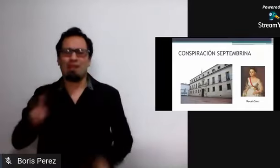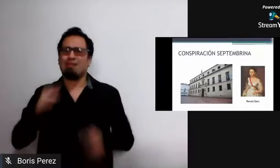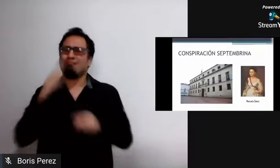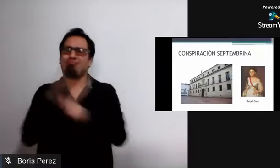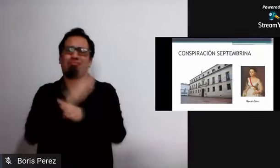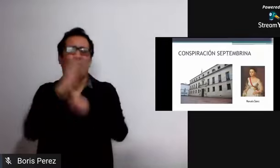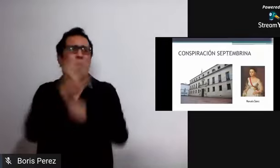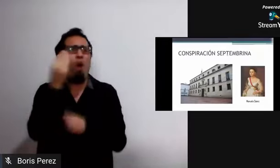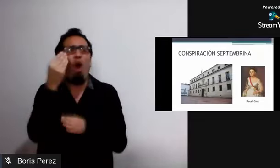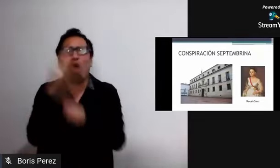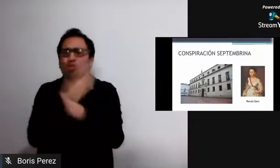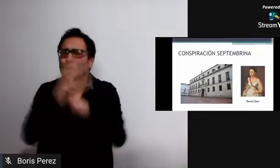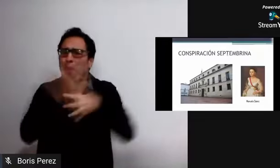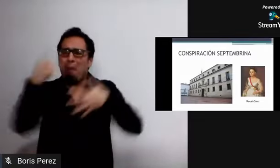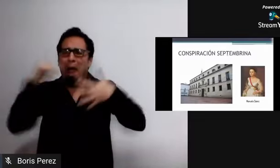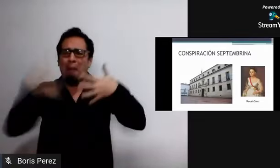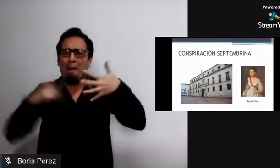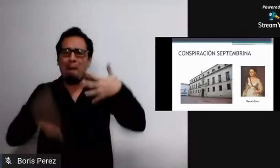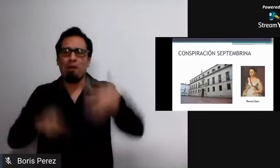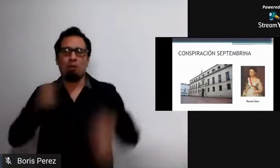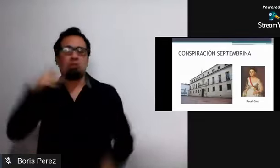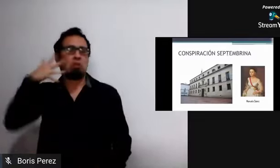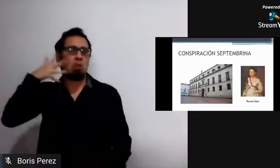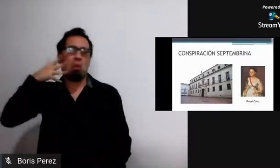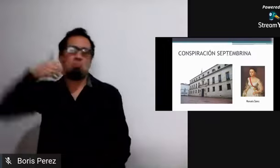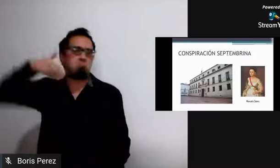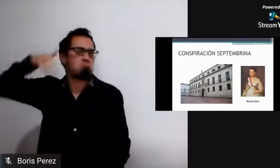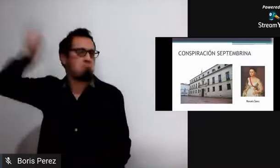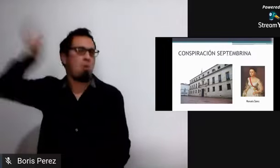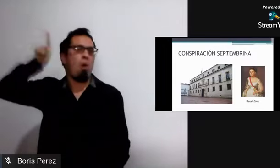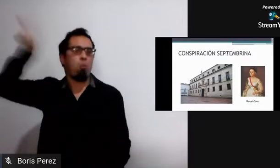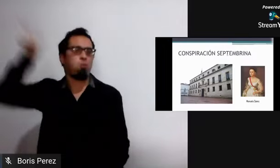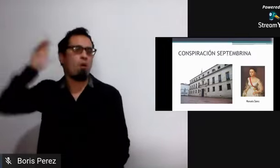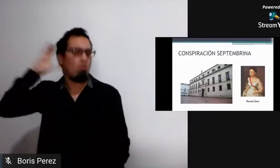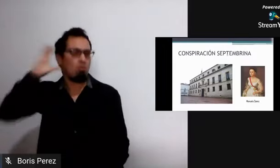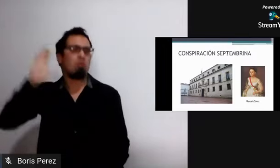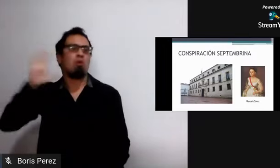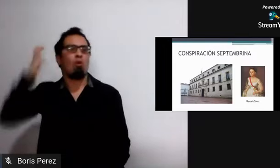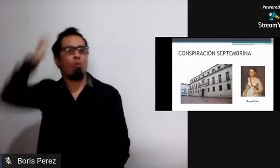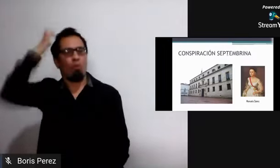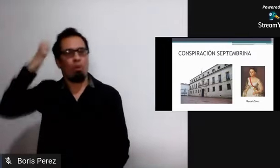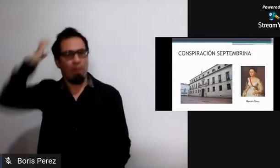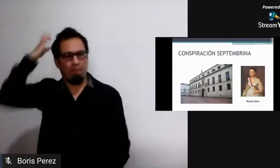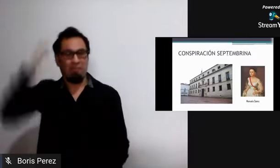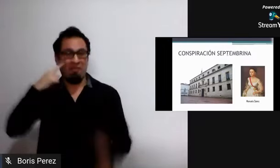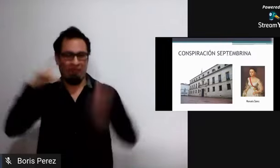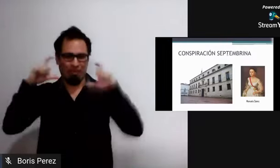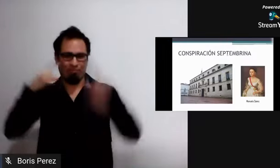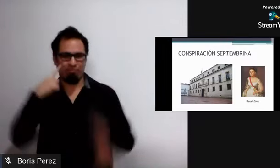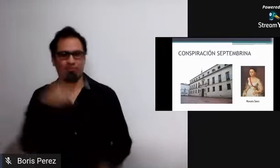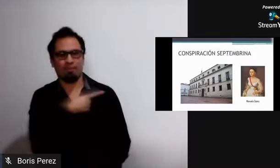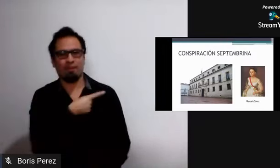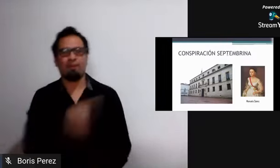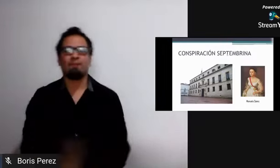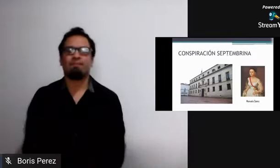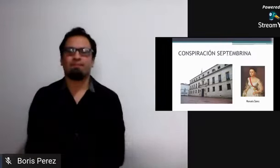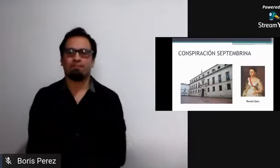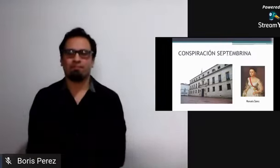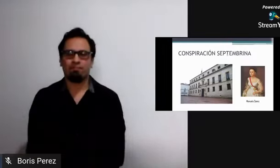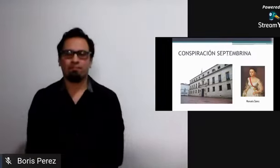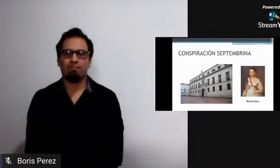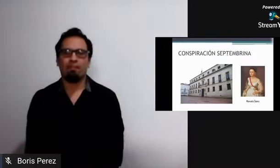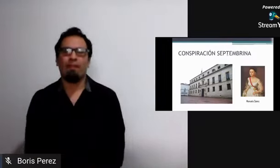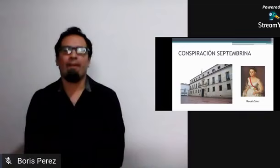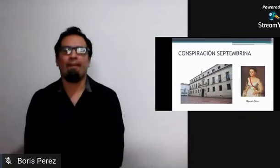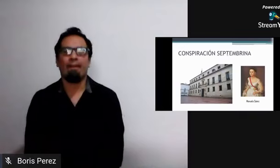también en la Gran Colombia como tal, con Venezuela, muchos conflictos. Santander fue la persona que